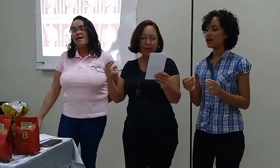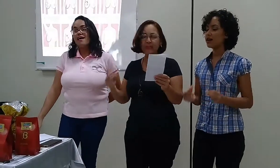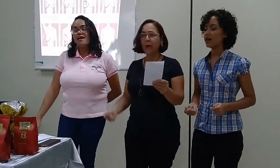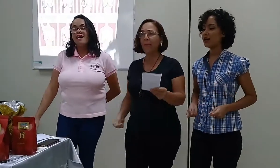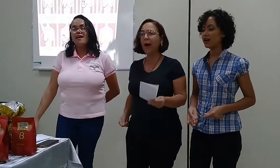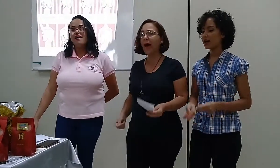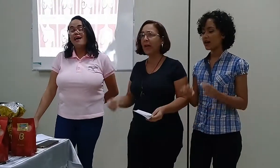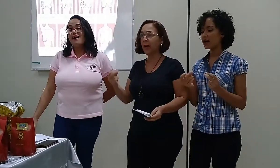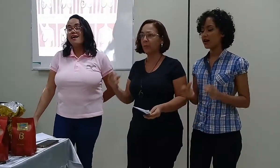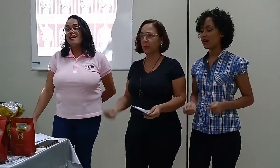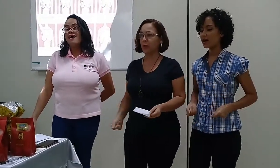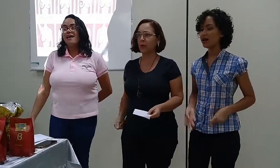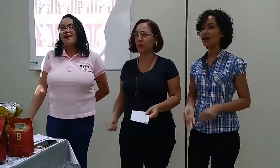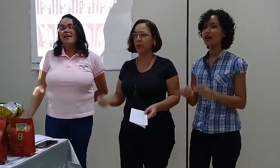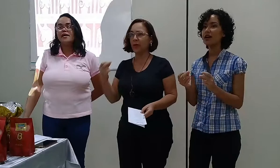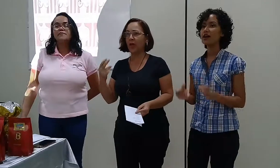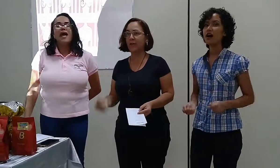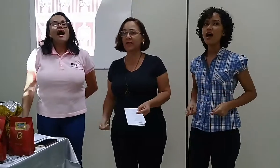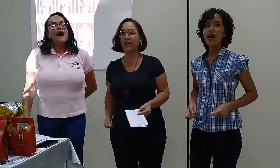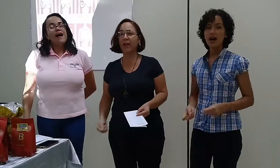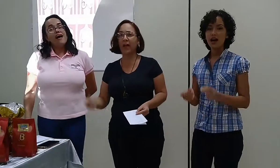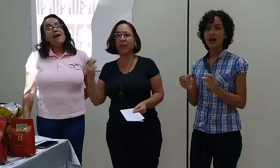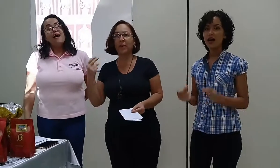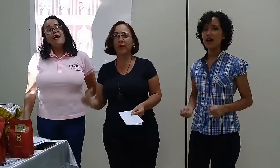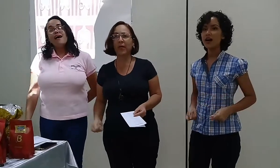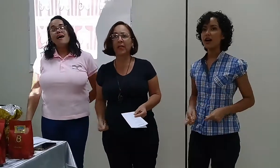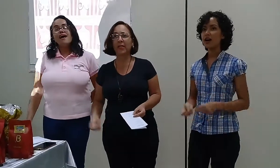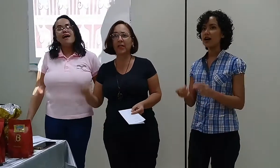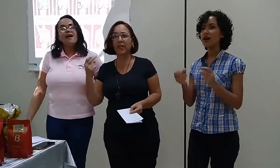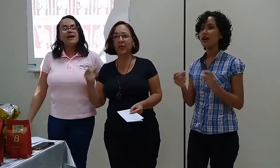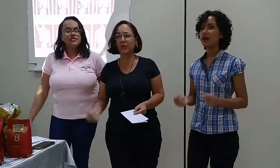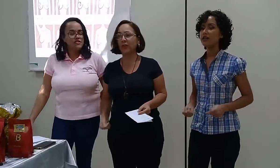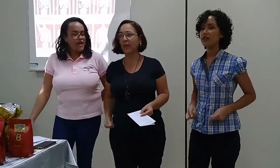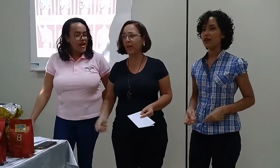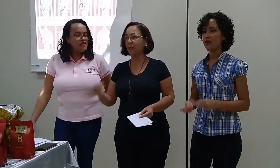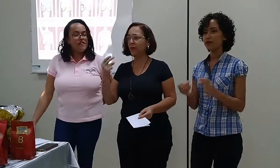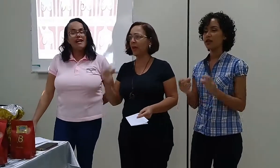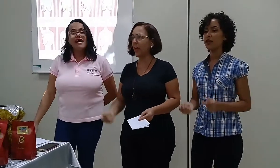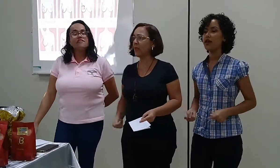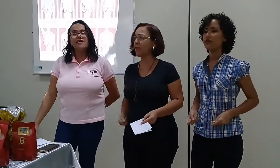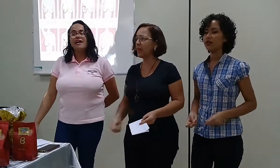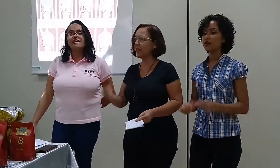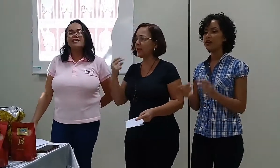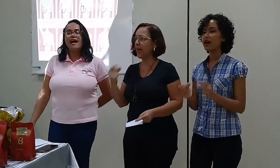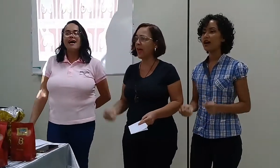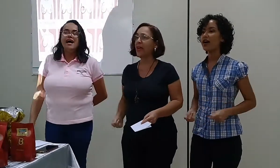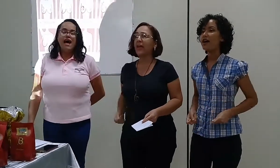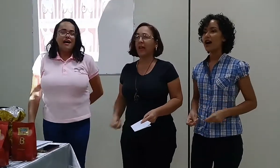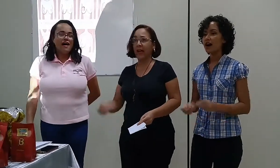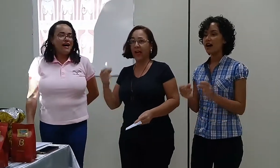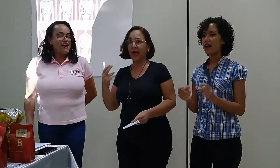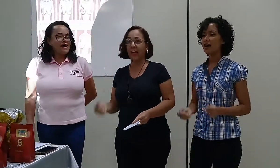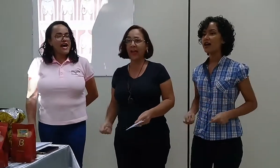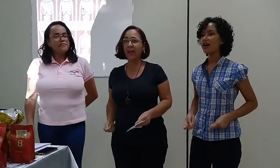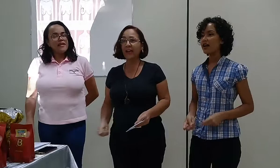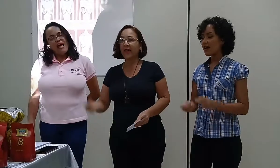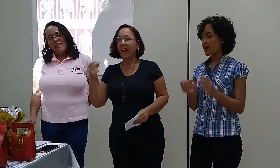essa marca possui a estranha mania de ter fé na vida. Laê,